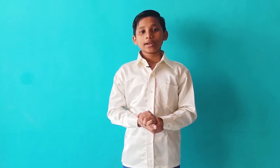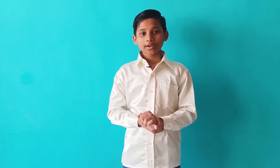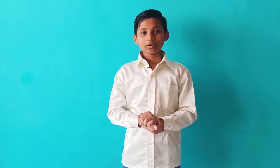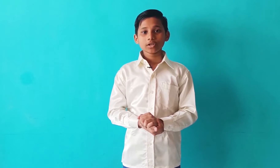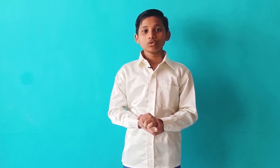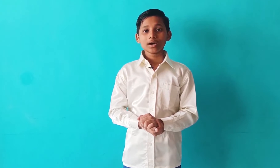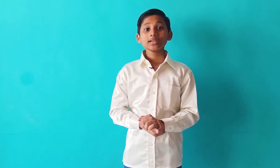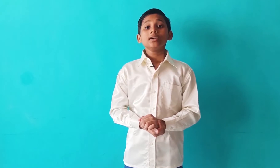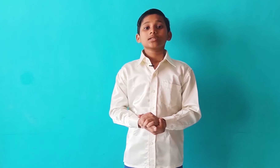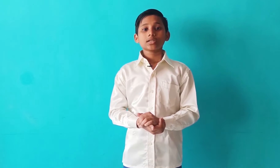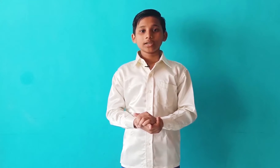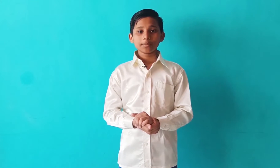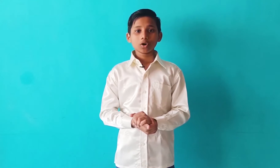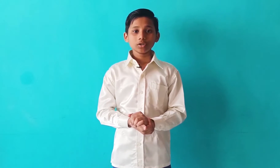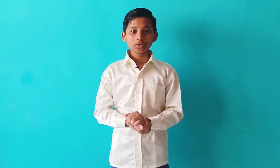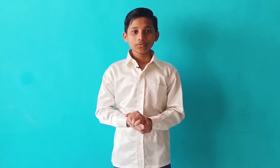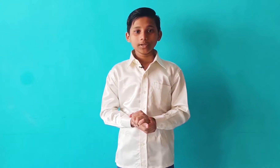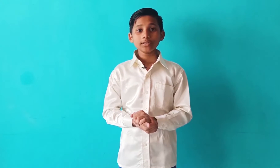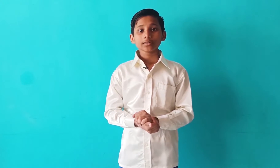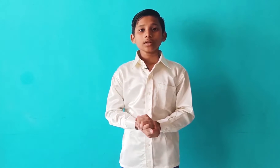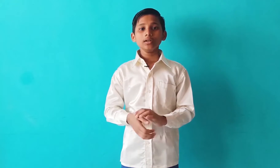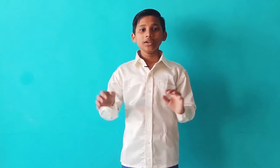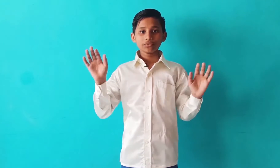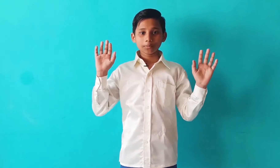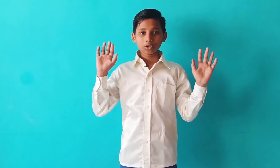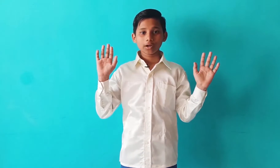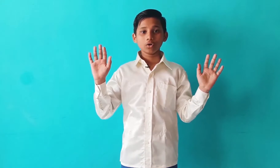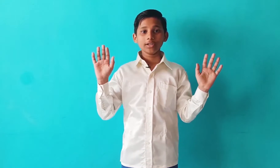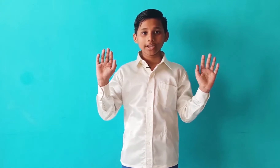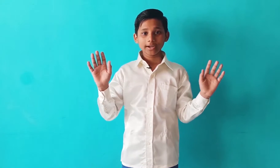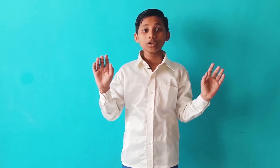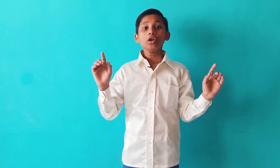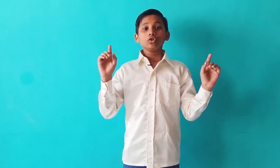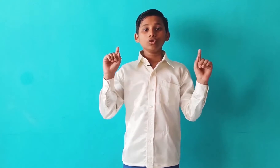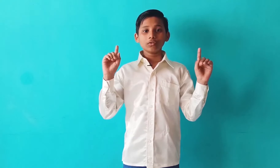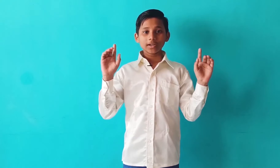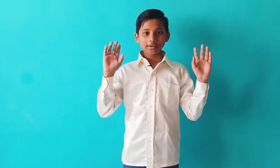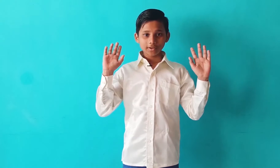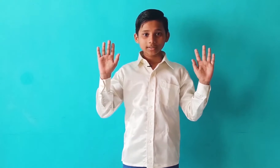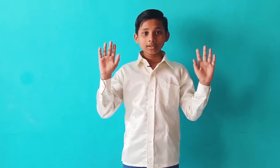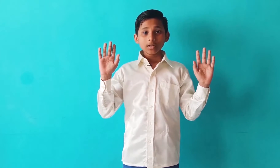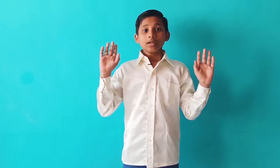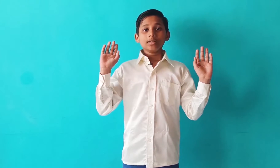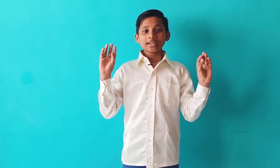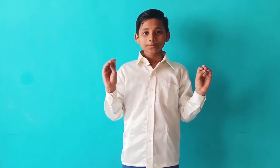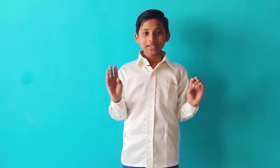பிரார்த்தனை நேரம். ஆகவே நீங்க எங்கிருந்தாலும் எழுந்து நிற்கவும், உங்க பரிசுத்த கரங்களை உயர்த்தி அந்நிய பாஷையில்